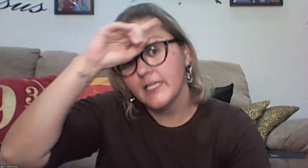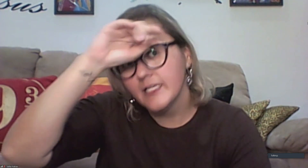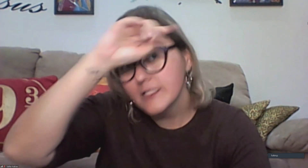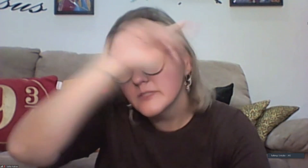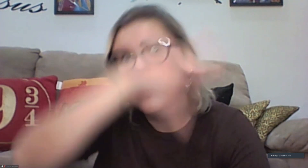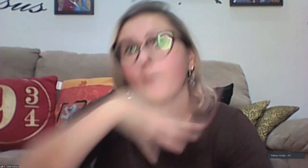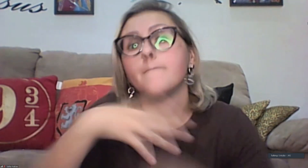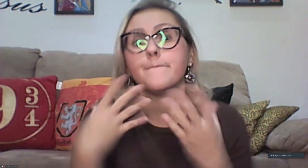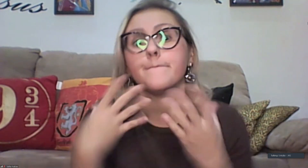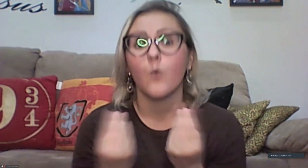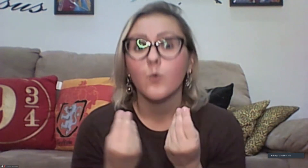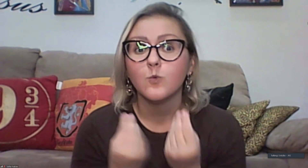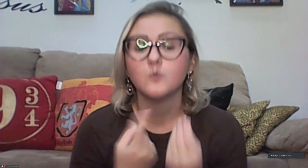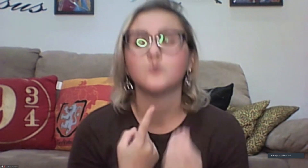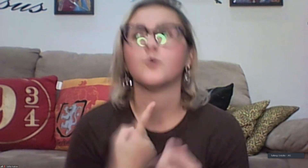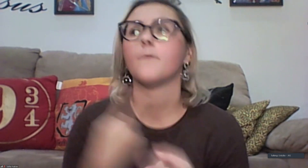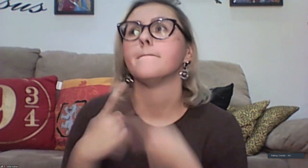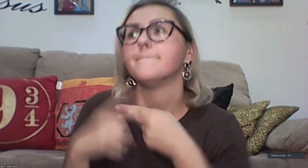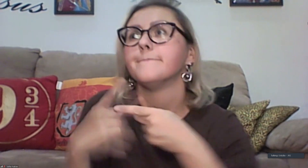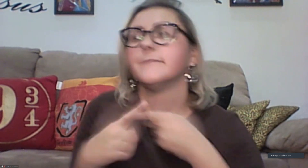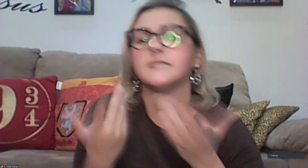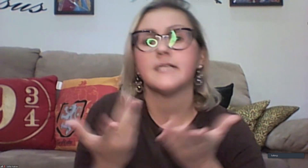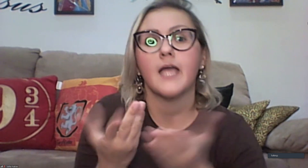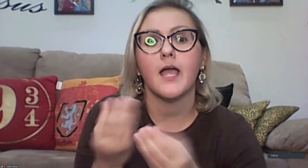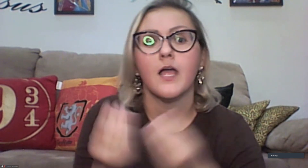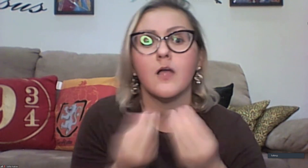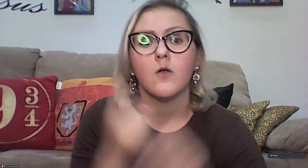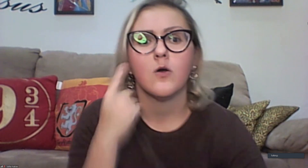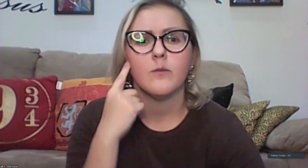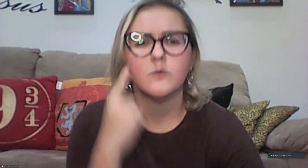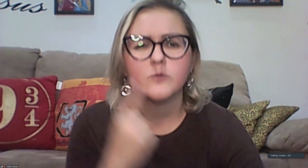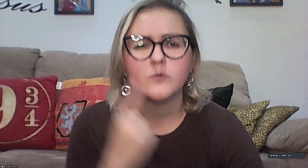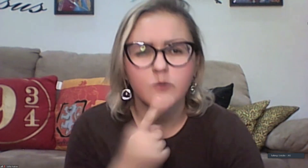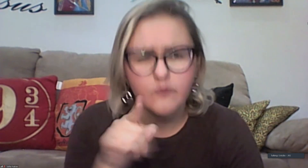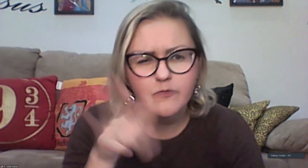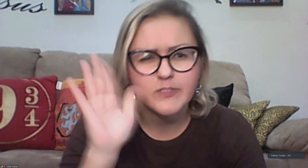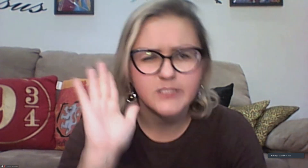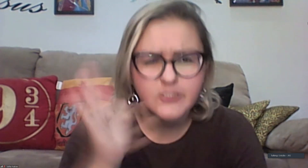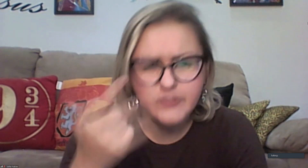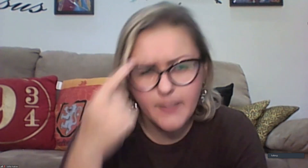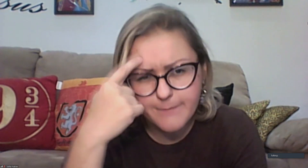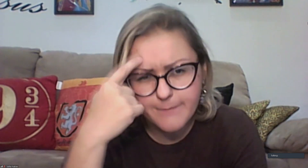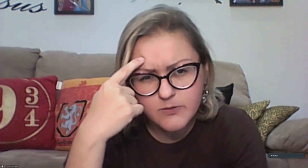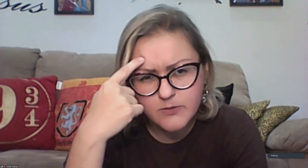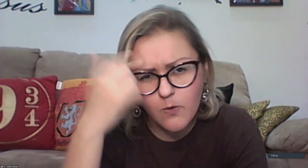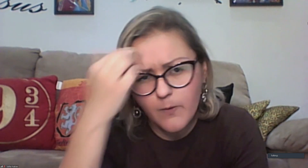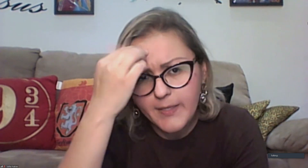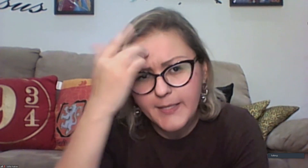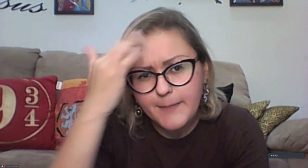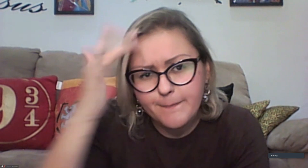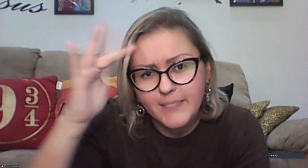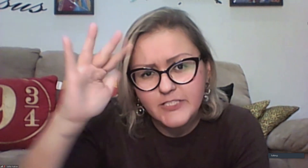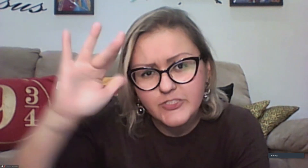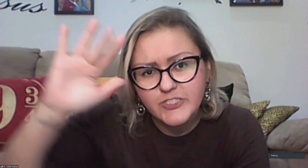Agora, por exemplo, com a Covid-19, essas dificuldades todas, muitos